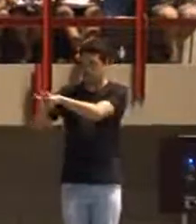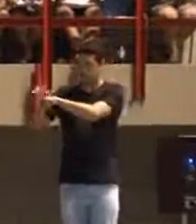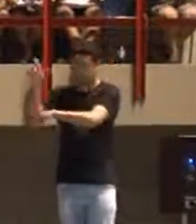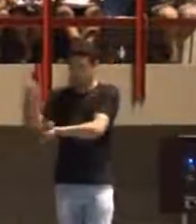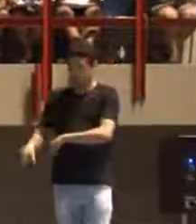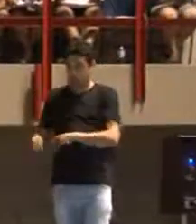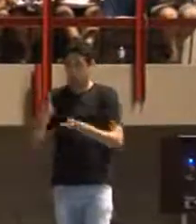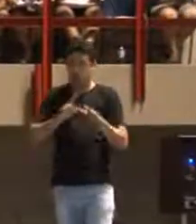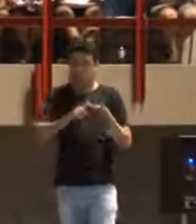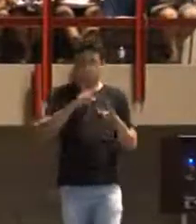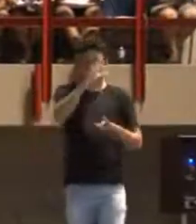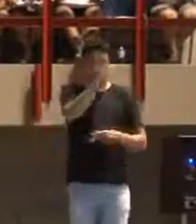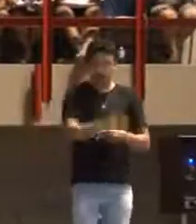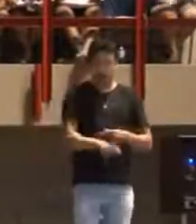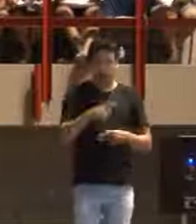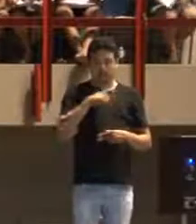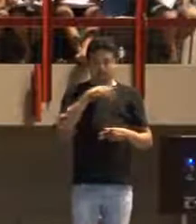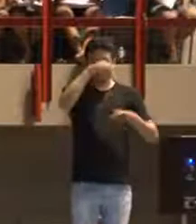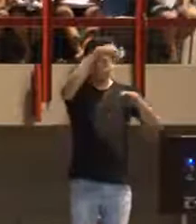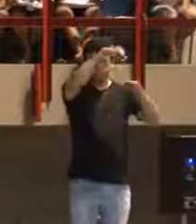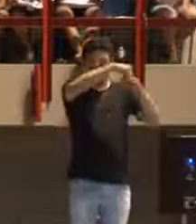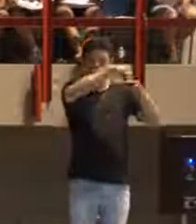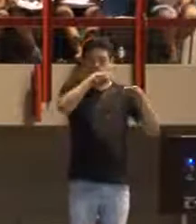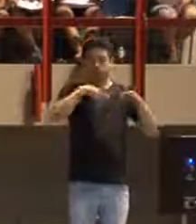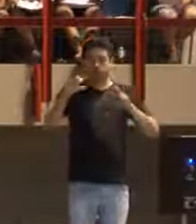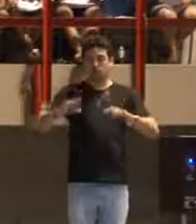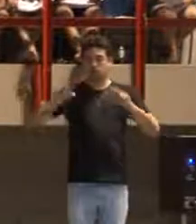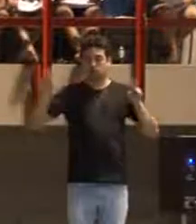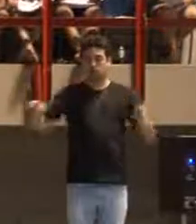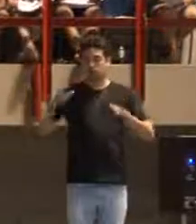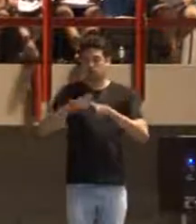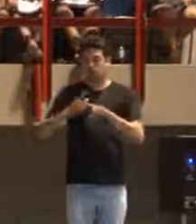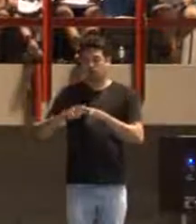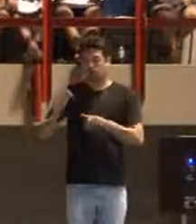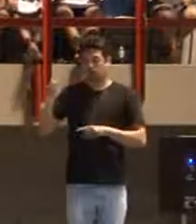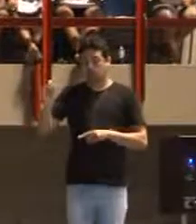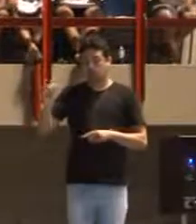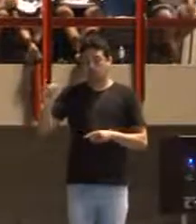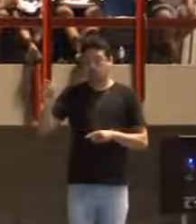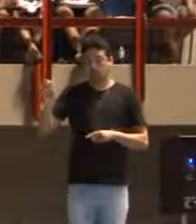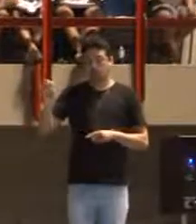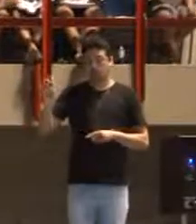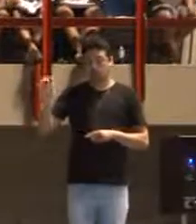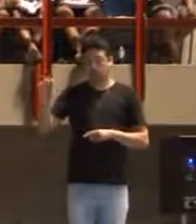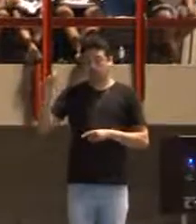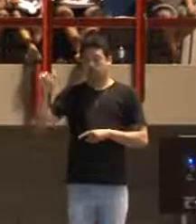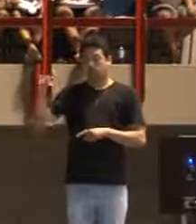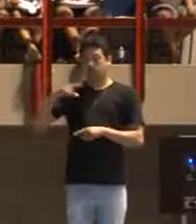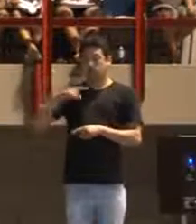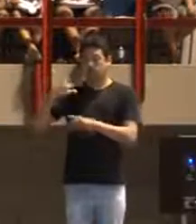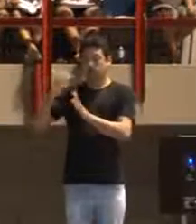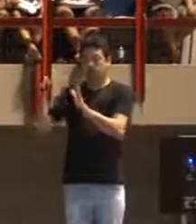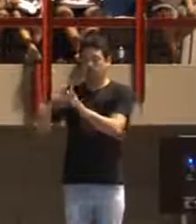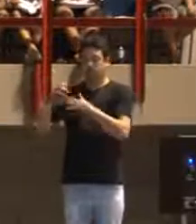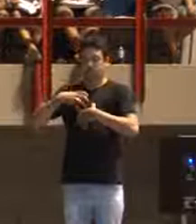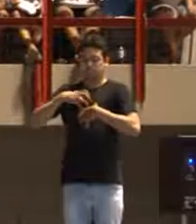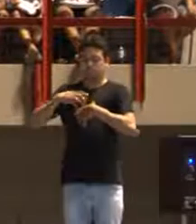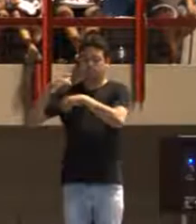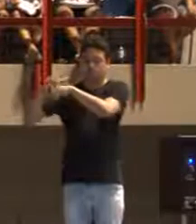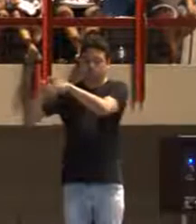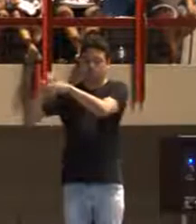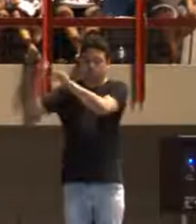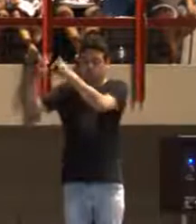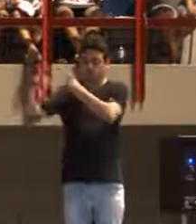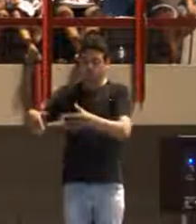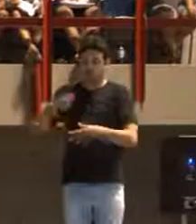e a pessoa portadora? Sim. Ou a pessoa que é aidética, ela tem todos os sintomas da AIDS.